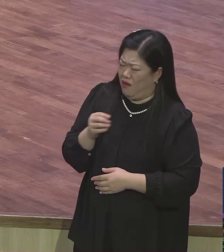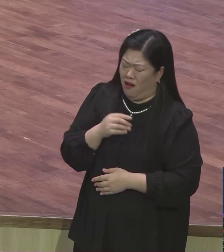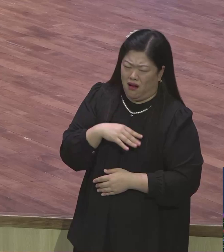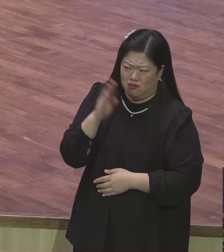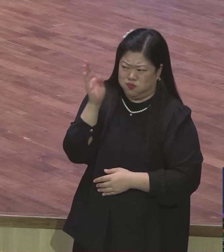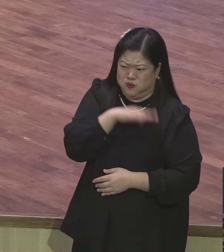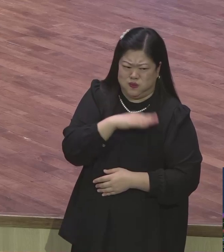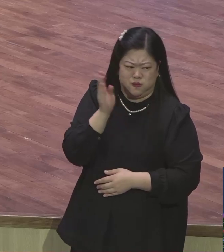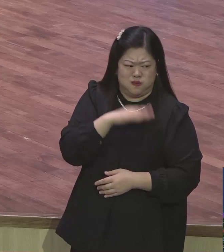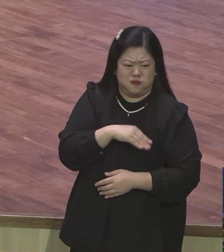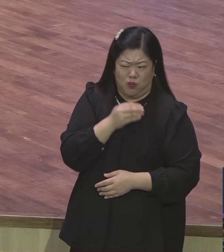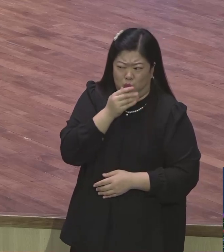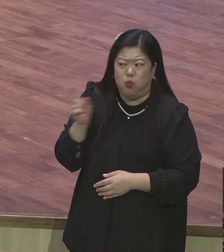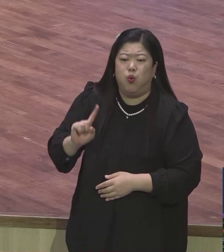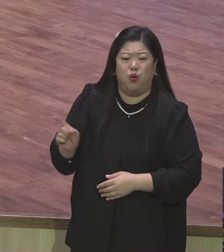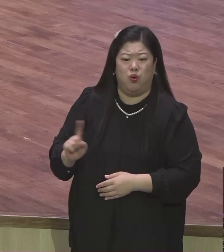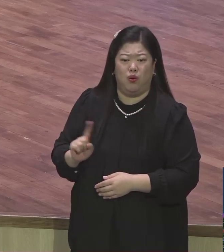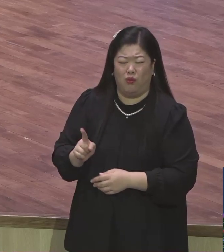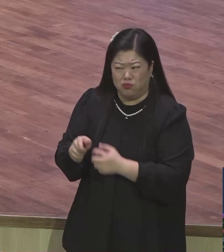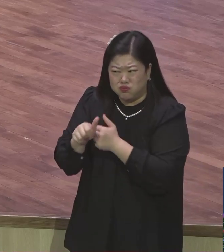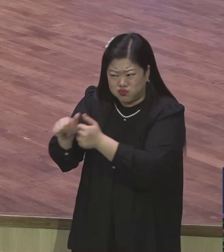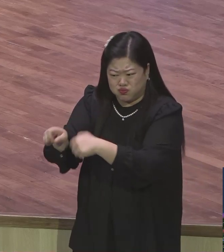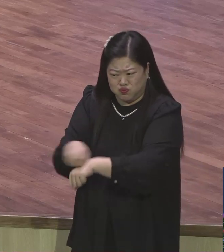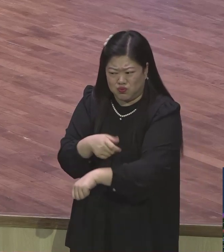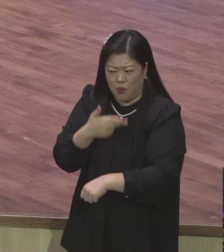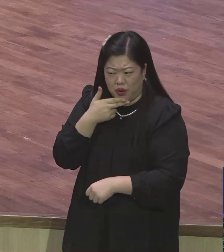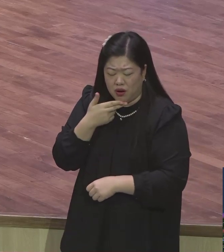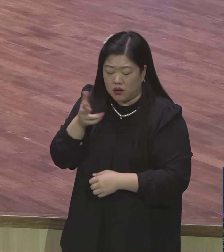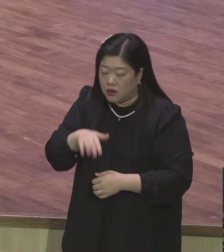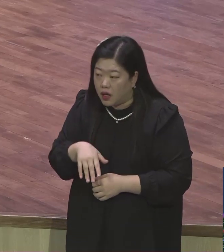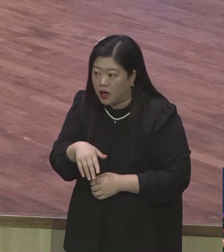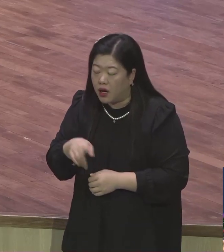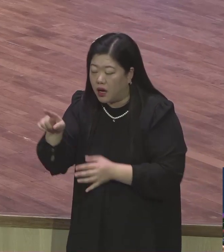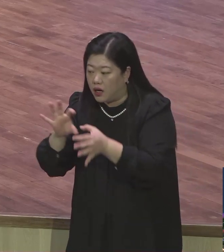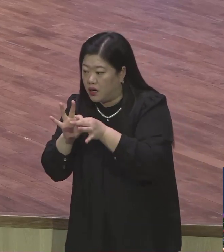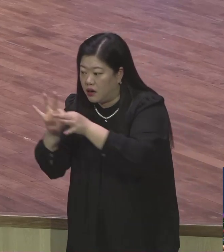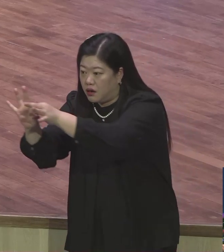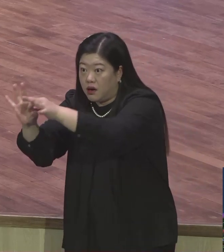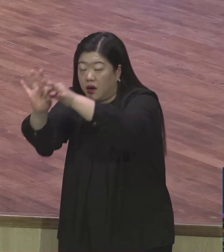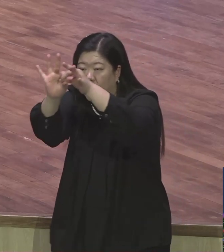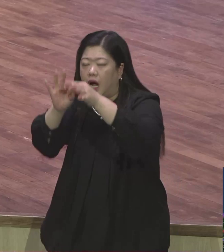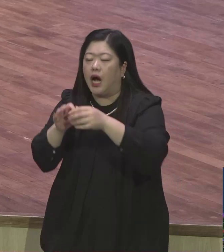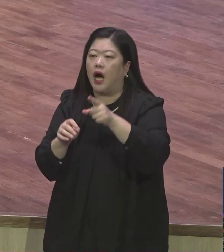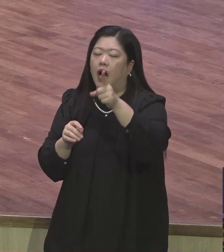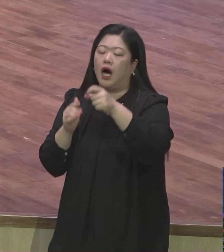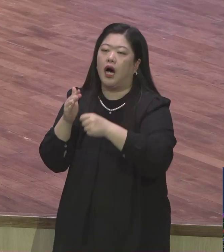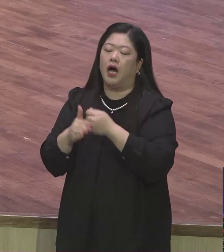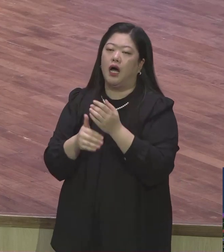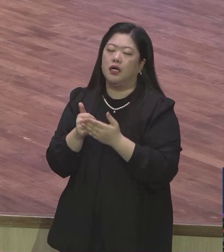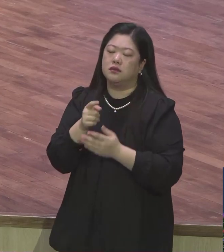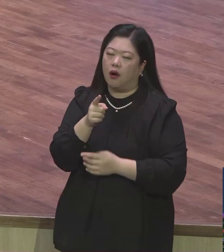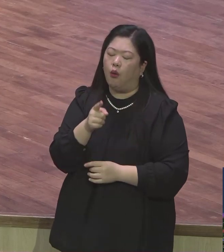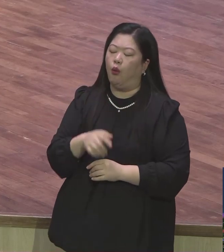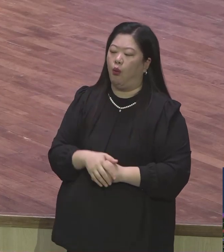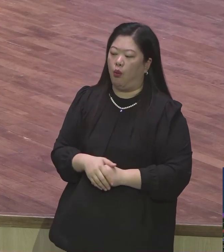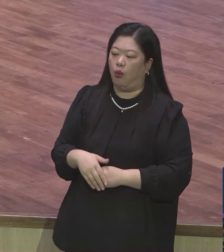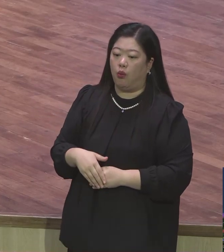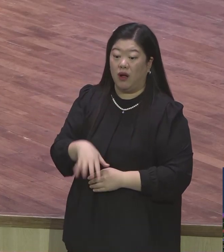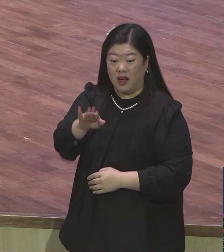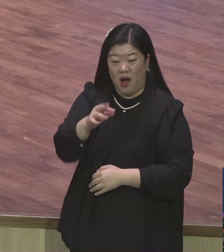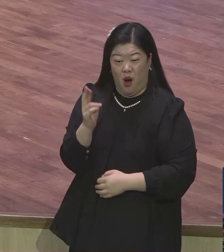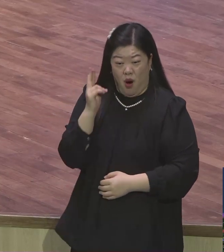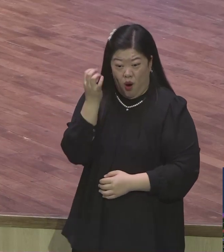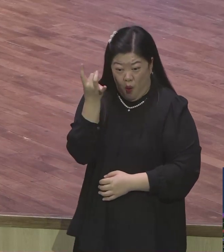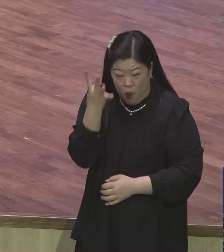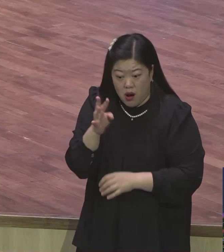뺏었는데 죽었을 것이다 할 정도로 그런 약점을 가지고 있어요. 과거가 엄청나게 부끄러운 게 많아요. 예수님